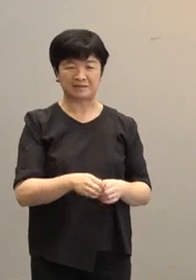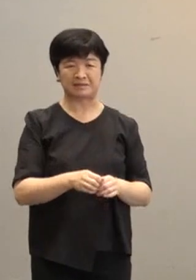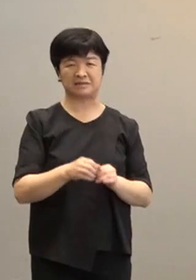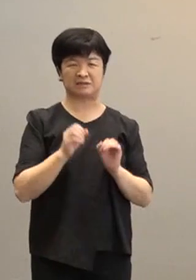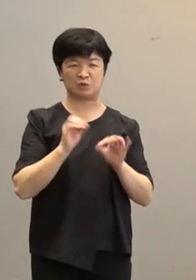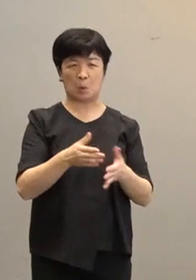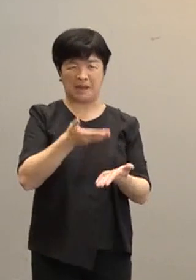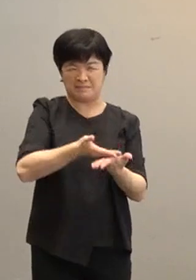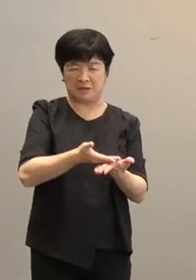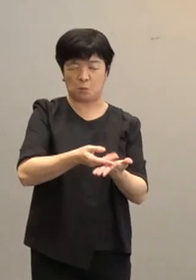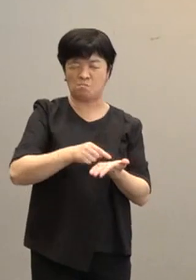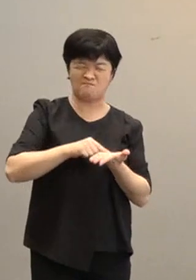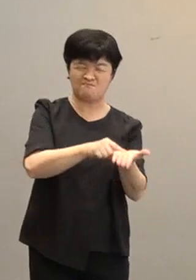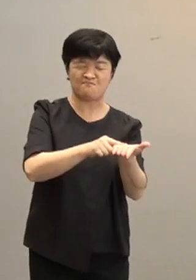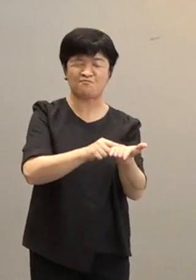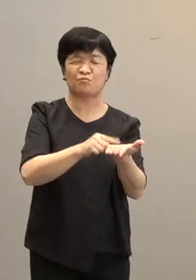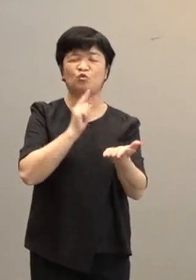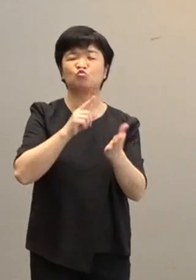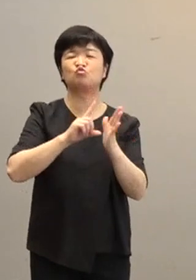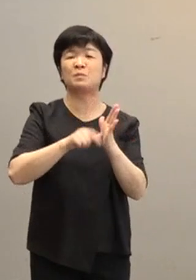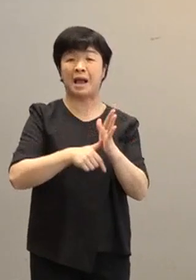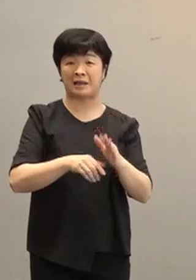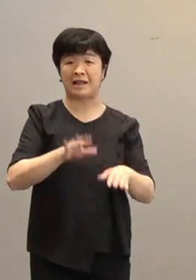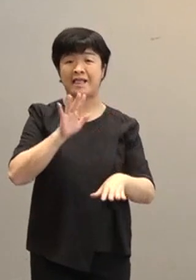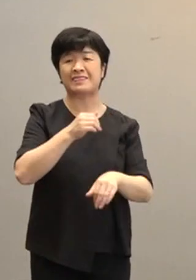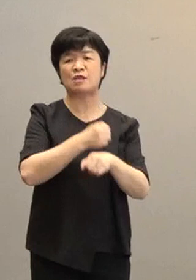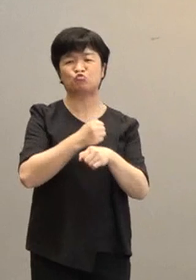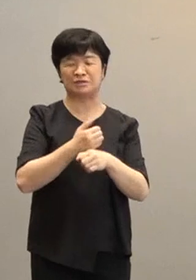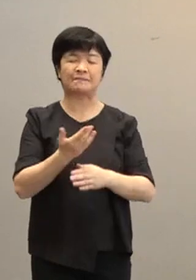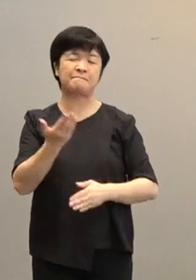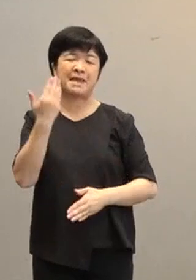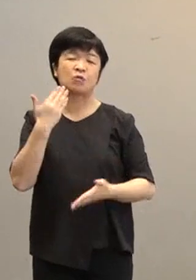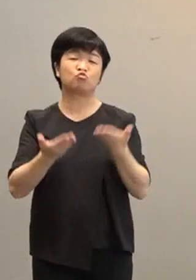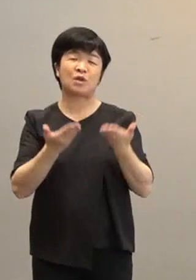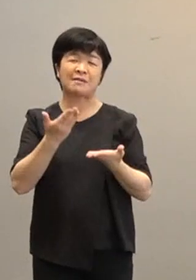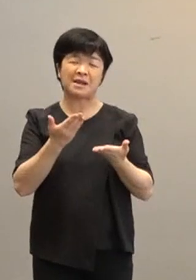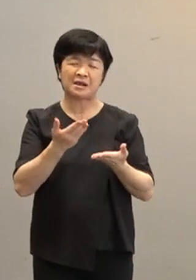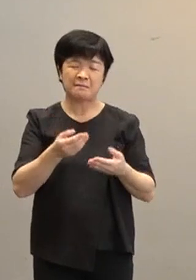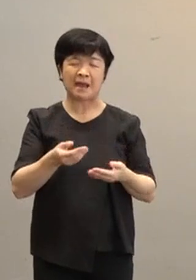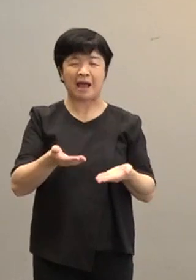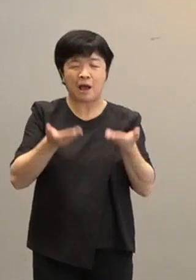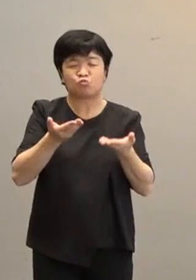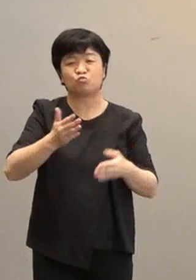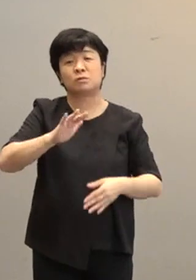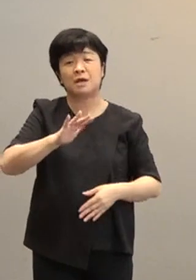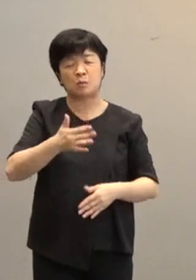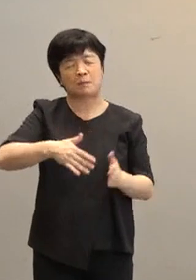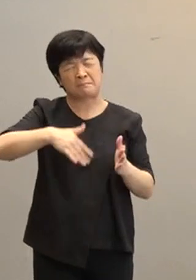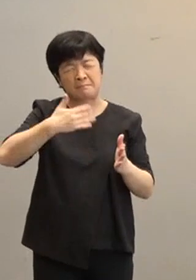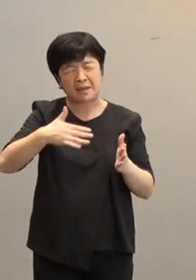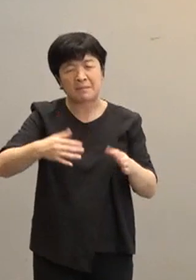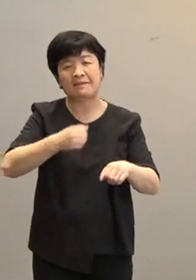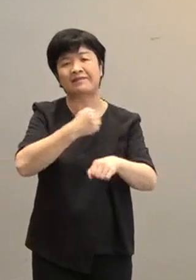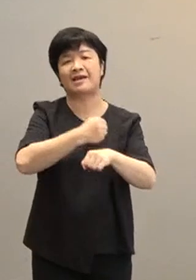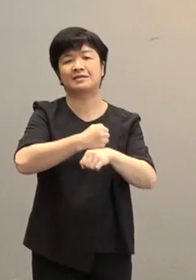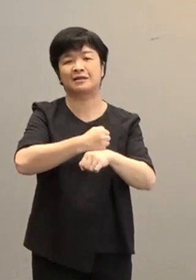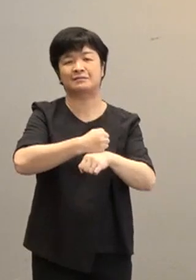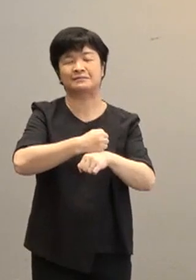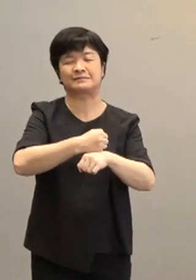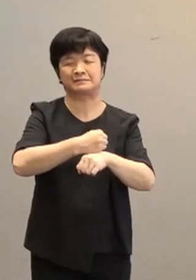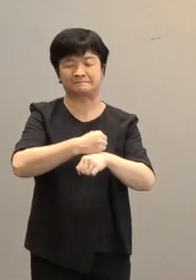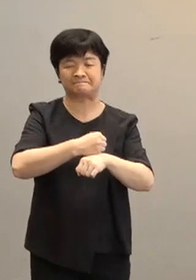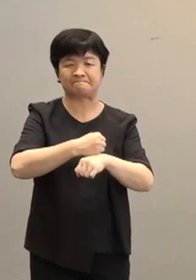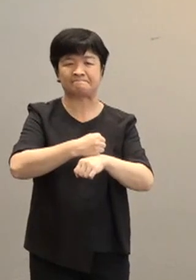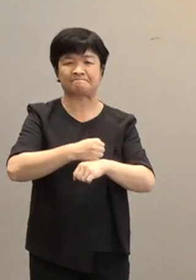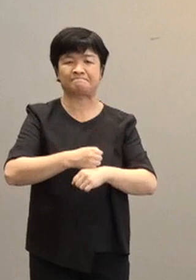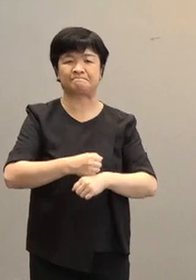って、まあ極めてその手続きがまあ以前に比べればだいぶ改善されたとはいえですね、まだまだ手続きやり取り等はですね、